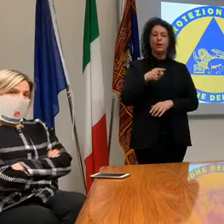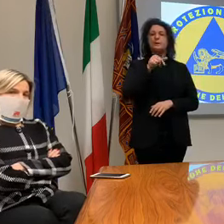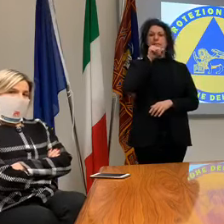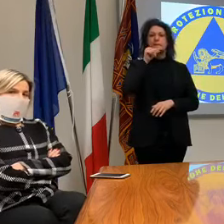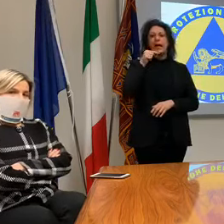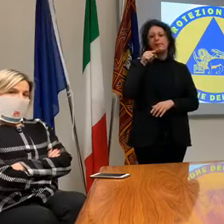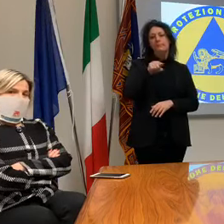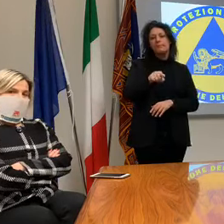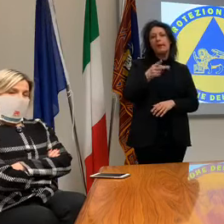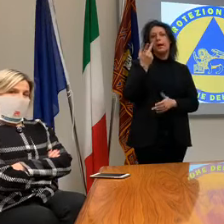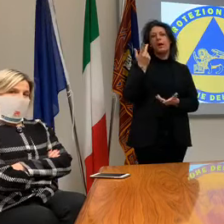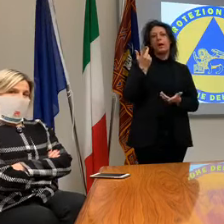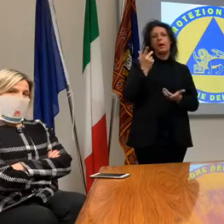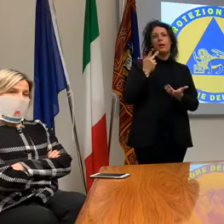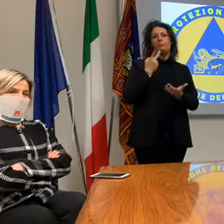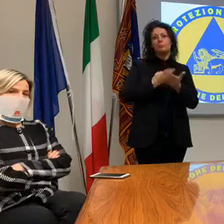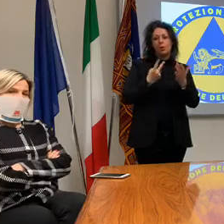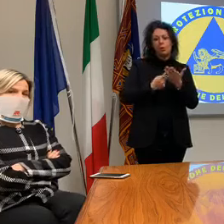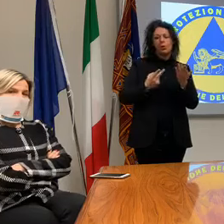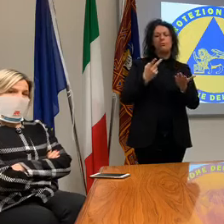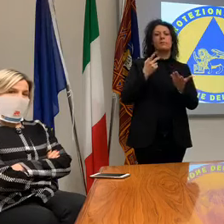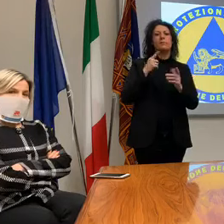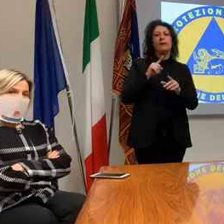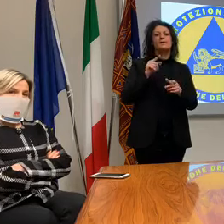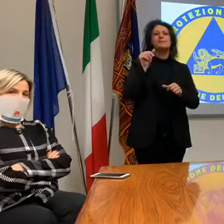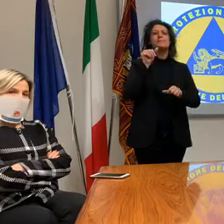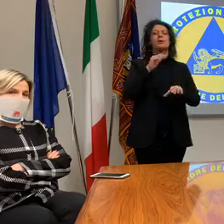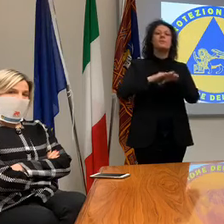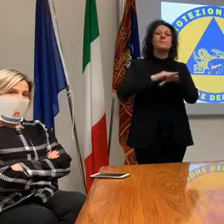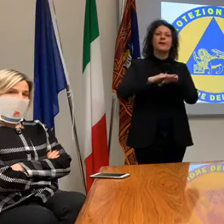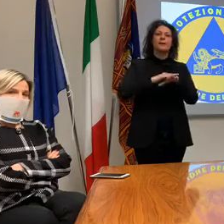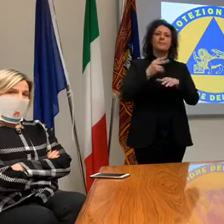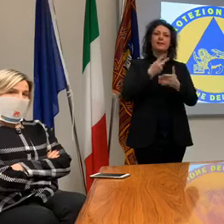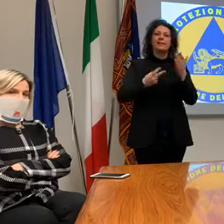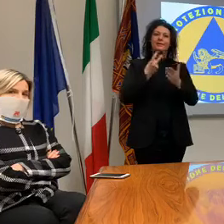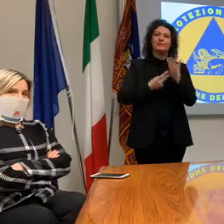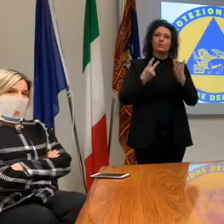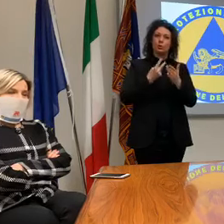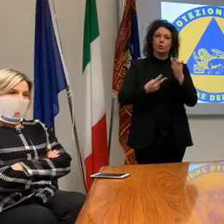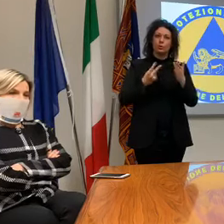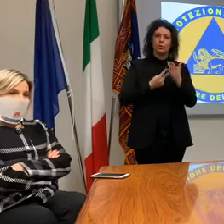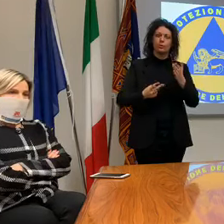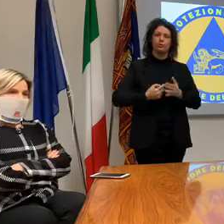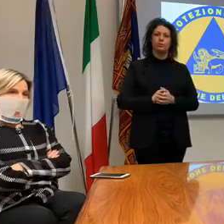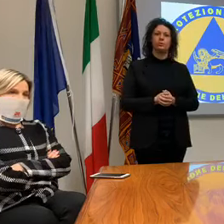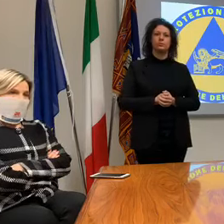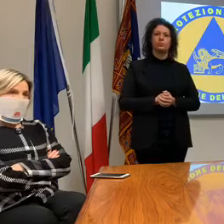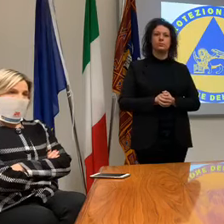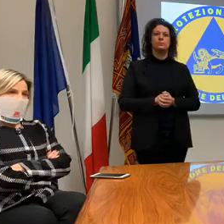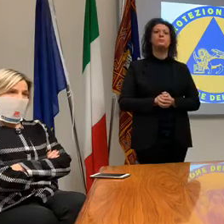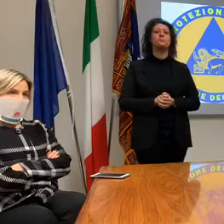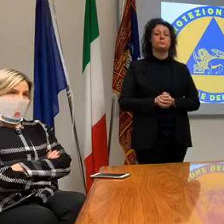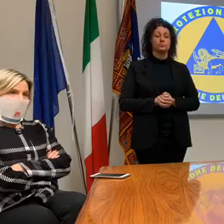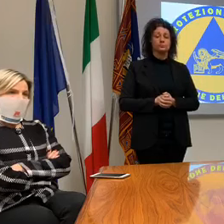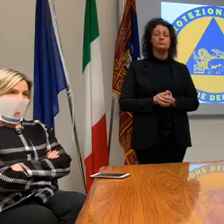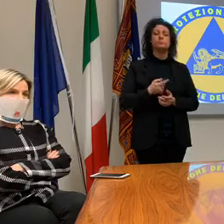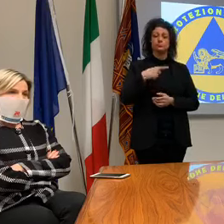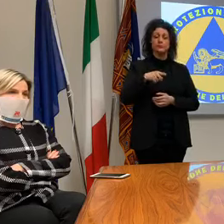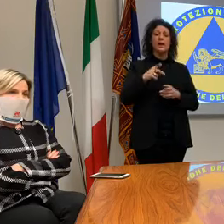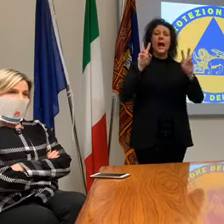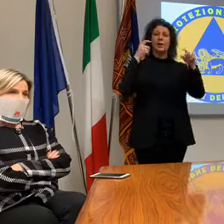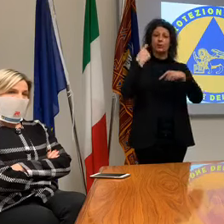tema del plasma è tutto un altro tema che abbiamo aperto. Che è stato autorizzato dal Comitato Bioetico Regionale